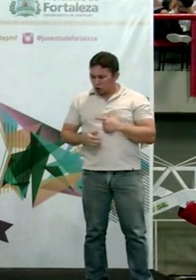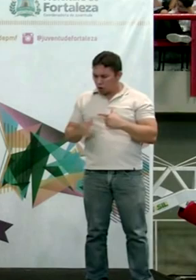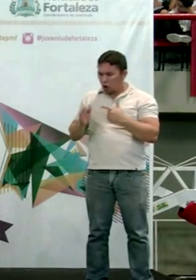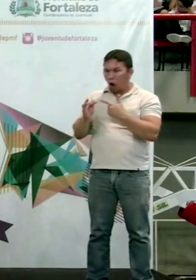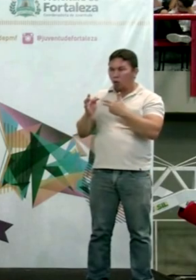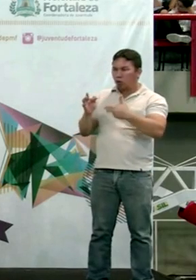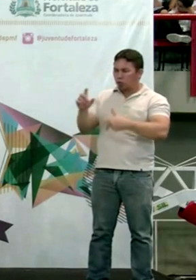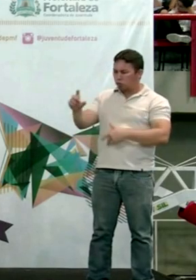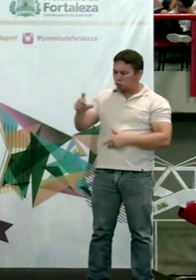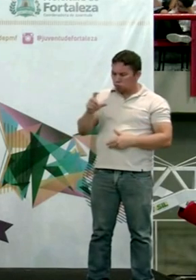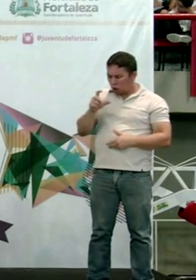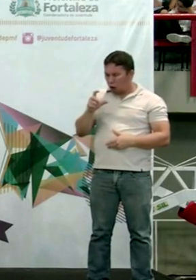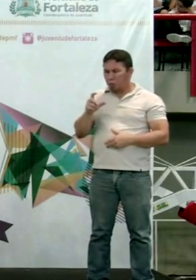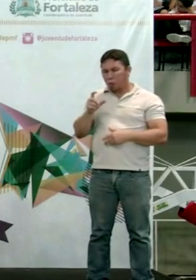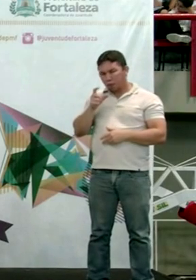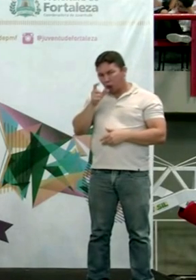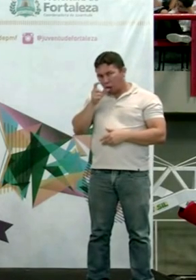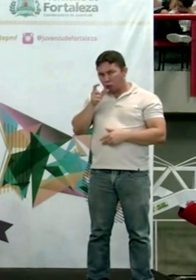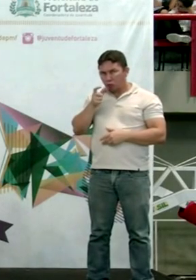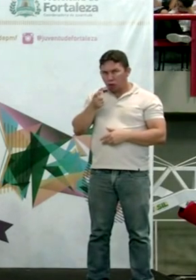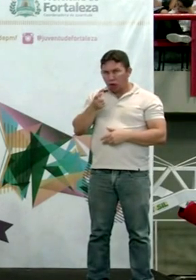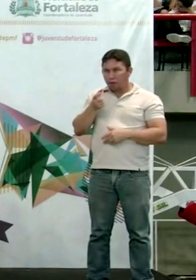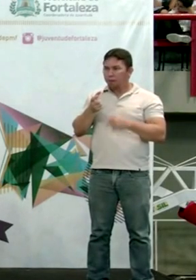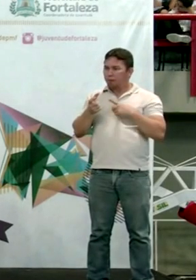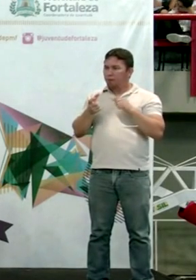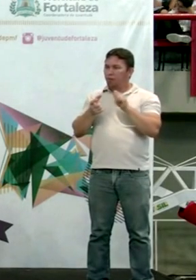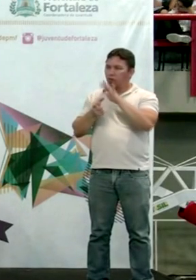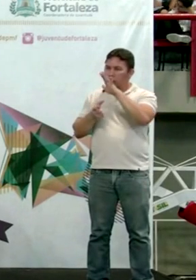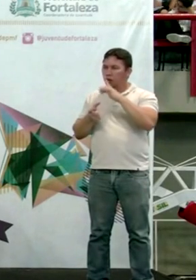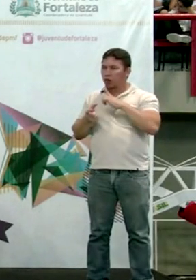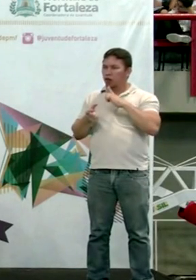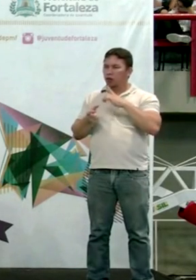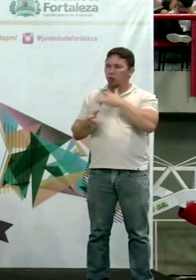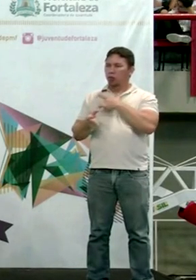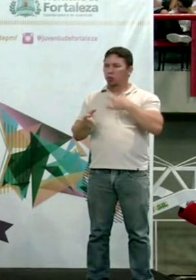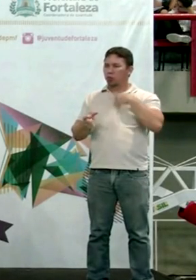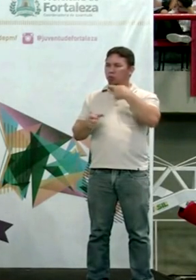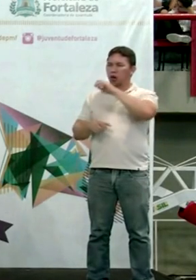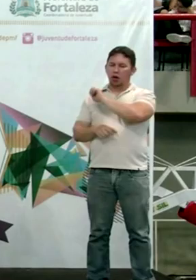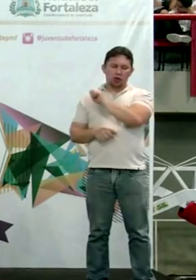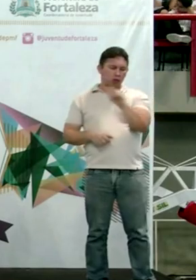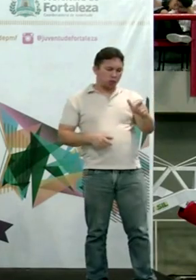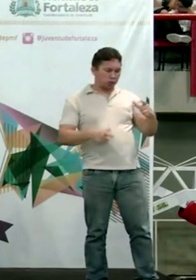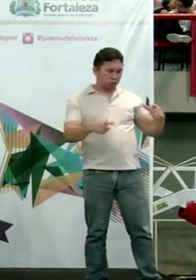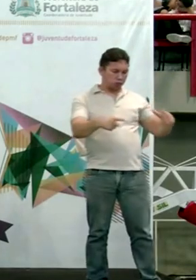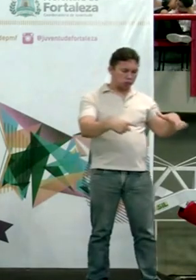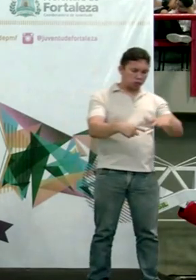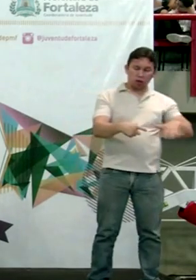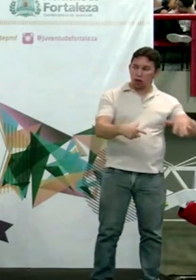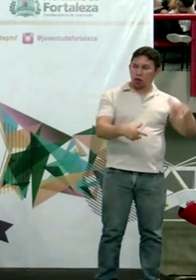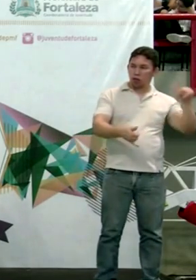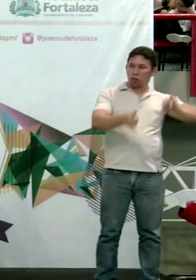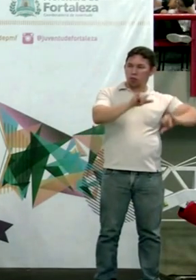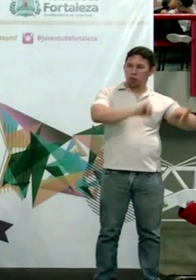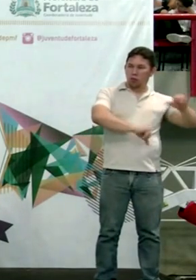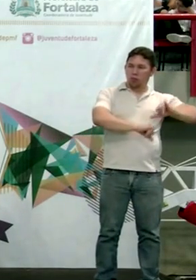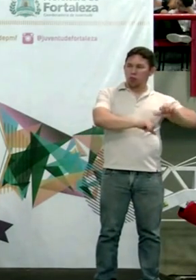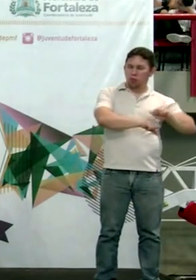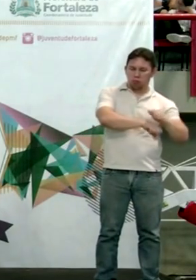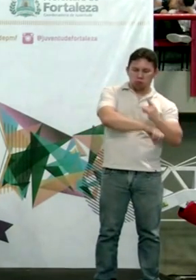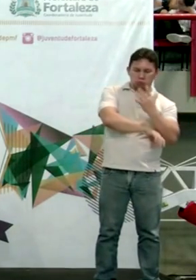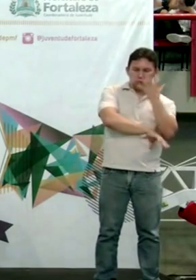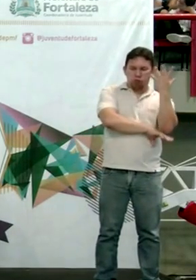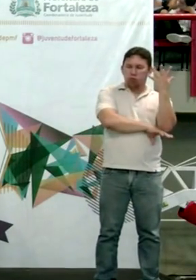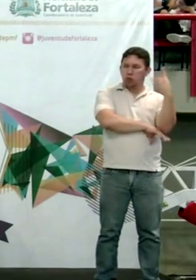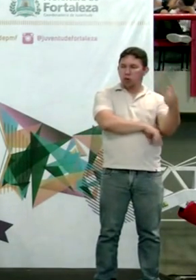pequenininho, às vezes vem até machucado, mas é mais saudável. Porque produto químico no meio pode gerar